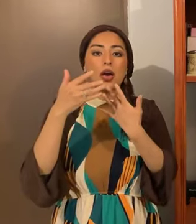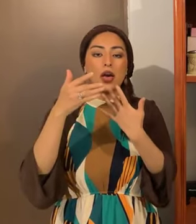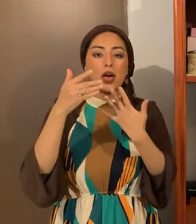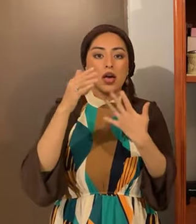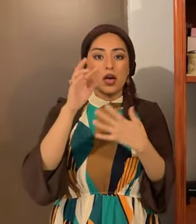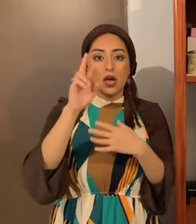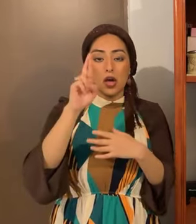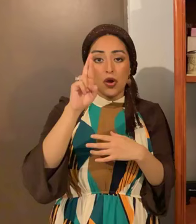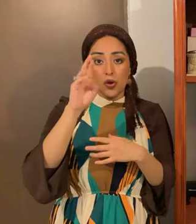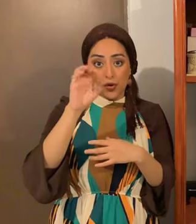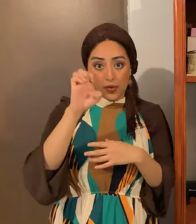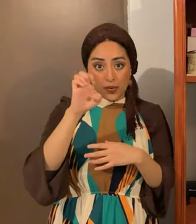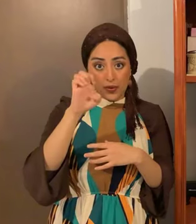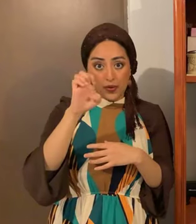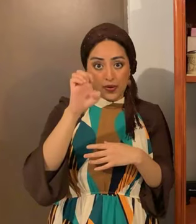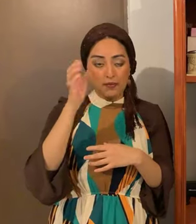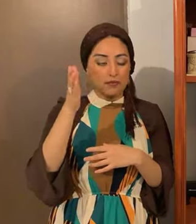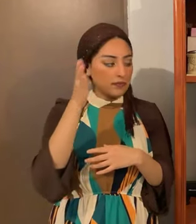luego la,